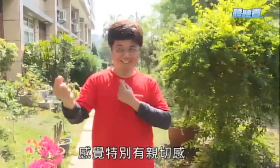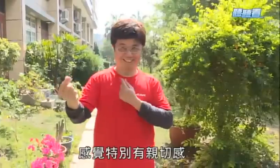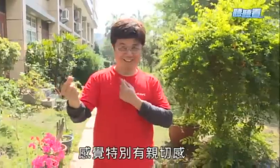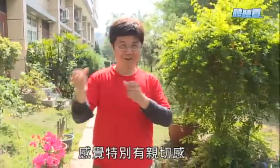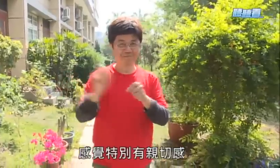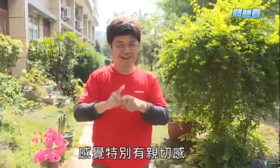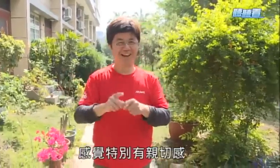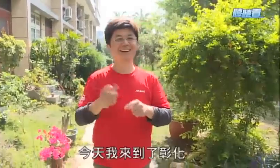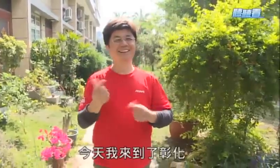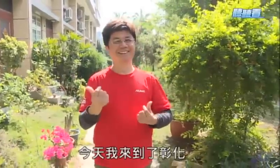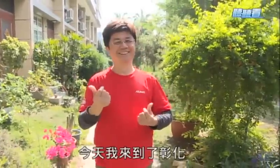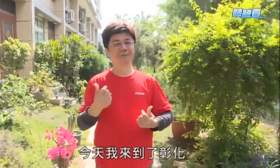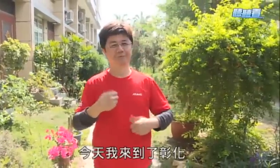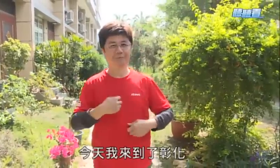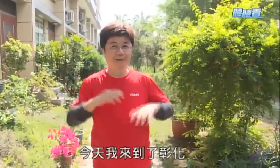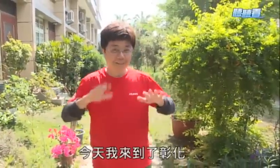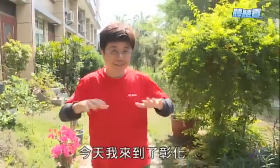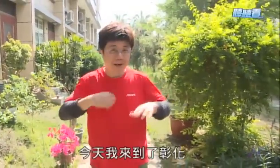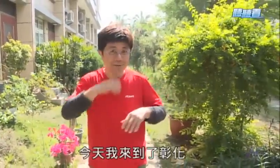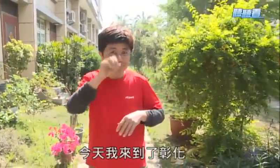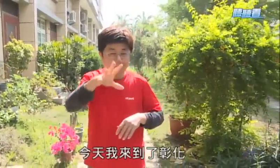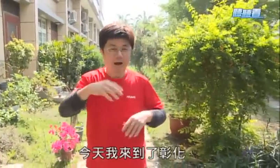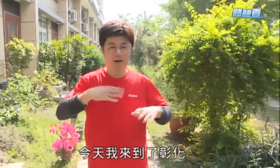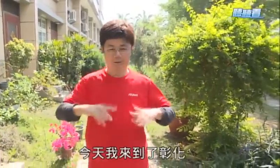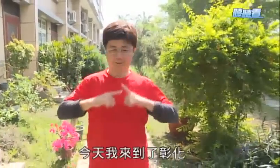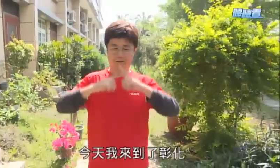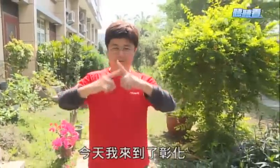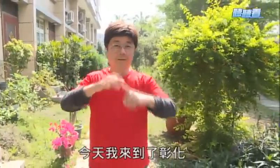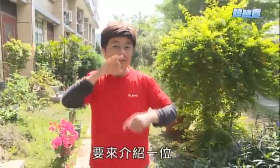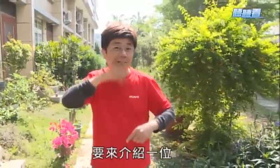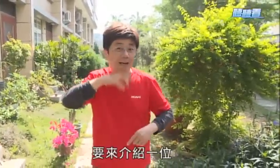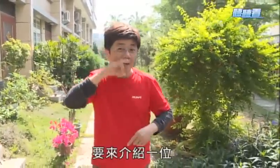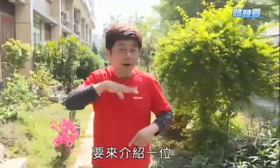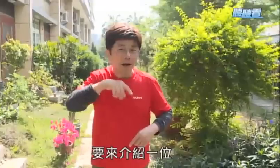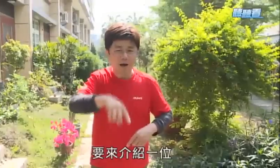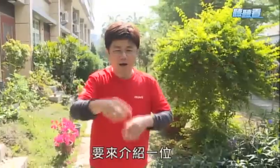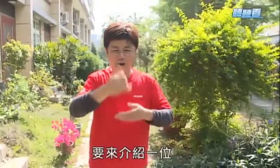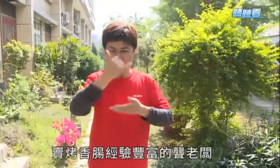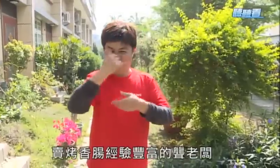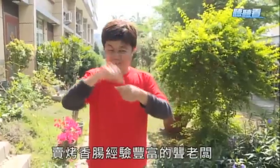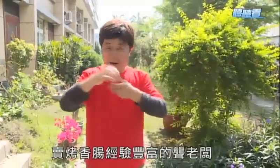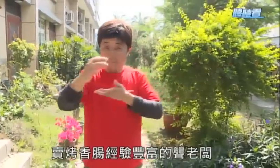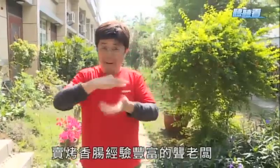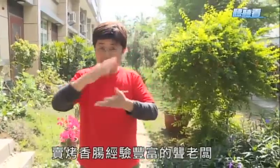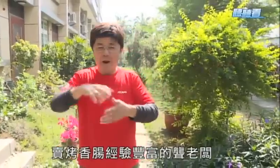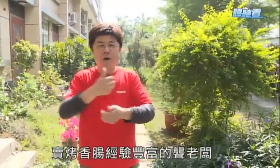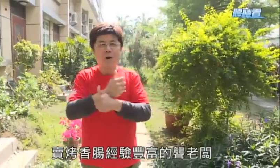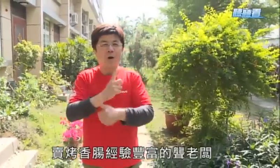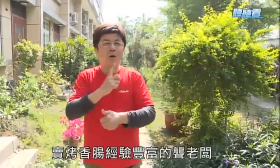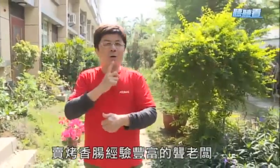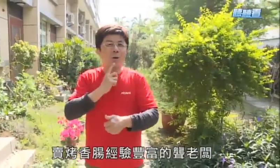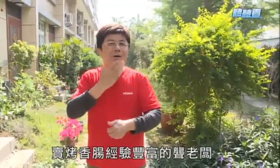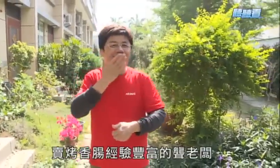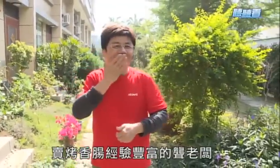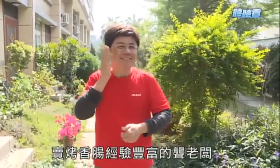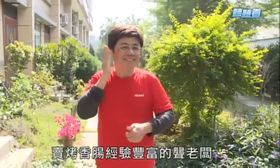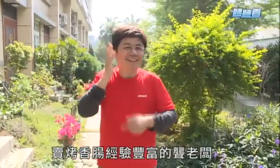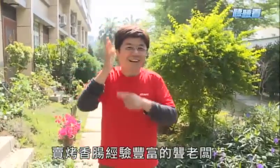的。今天呢，我来到了彰化，要来介绍一位卖烤香肠经验丰富的龙老